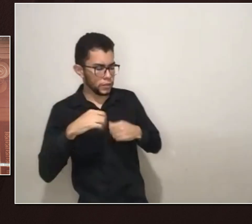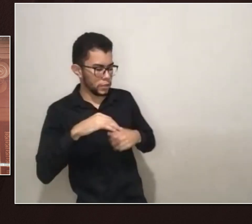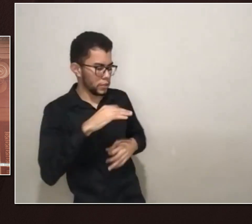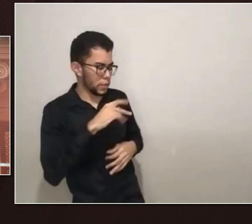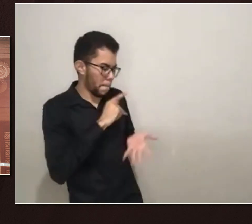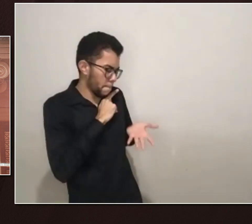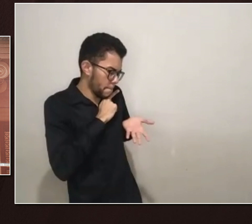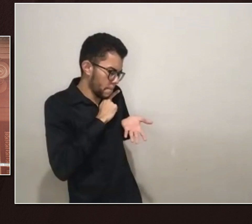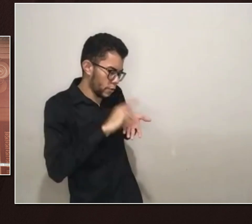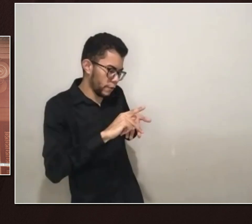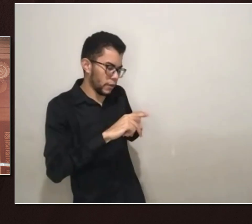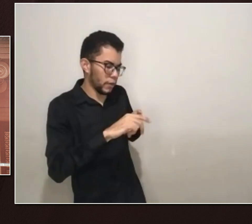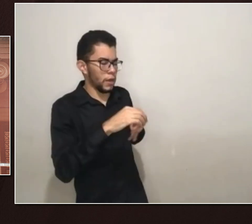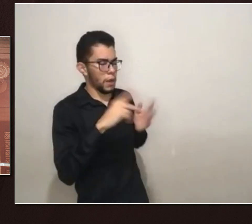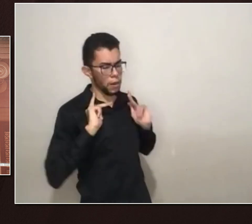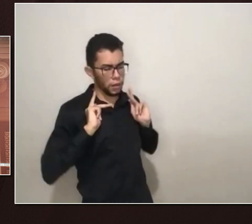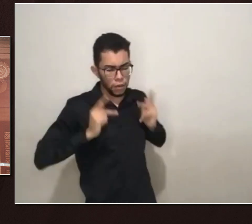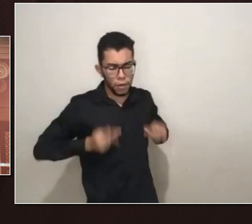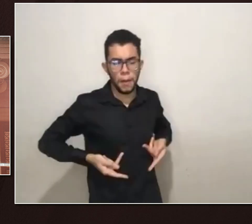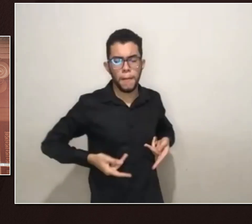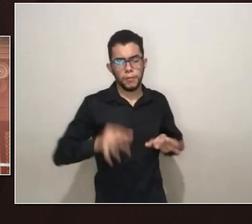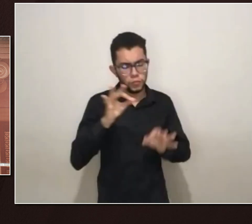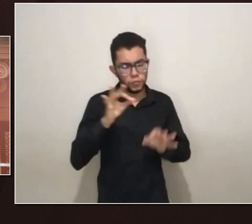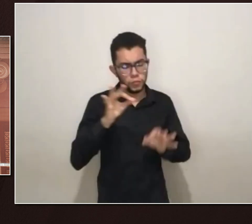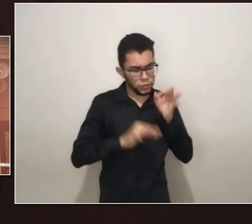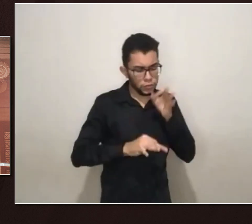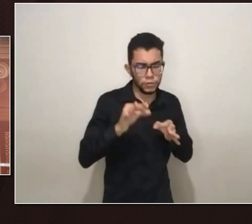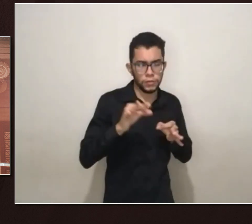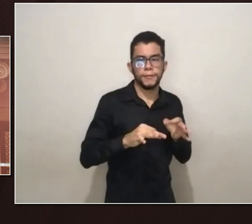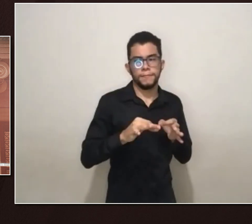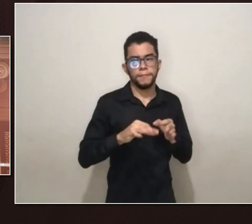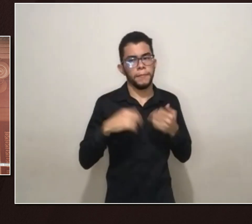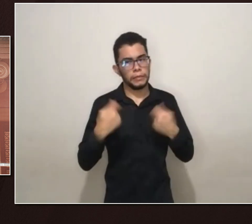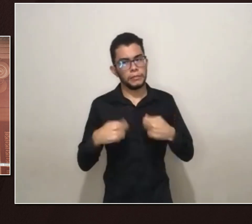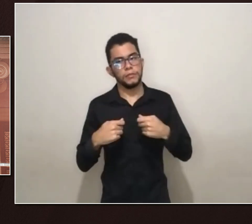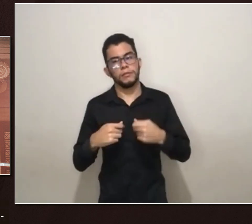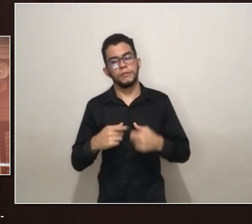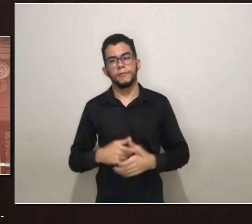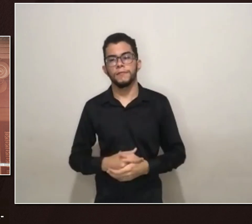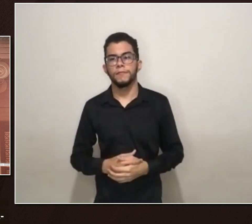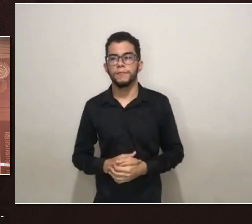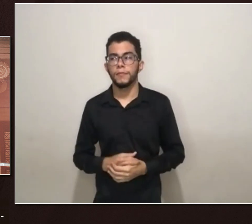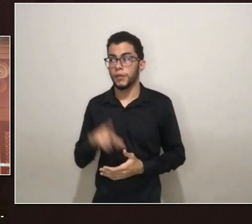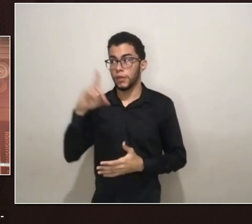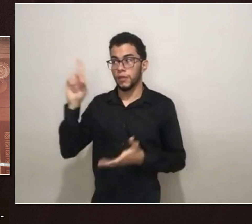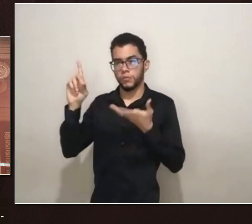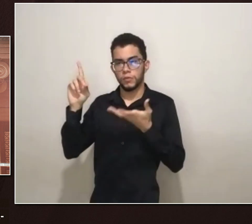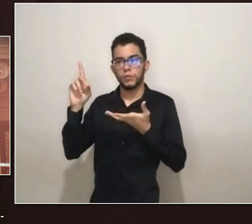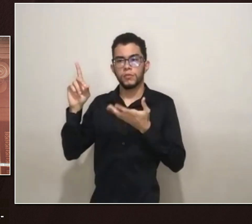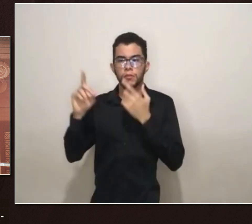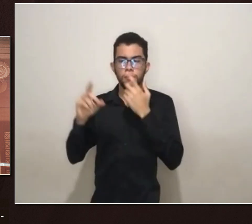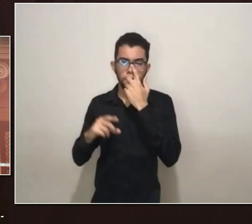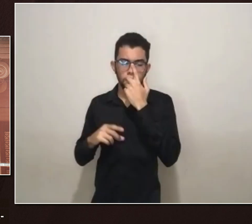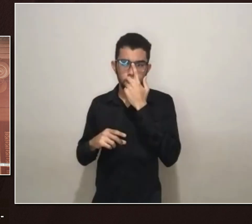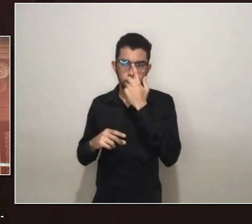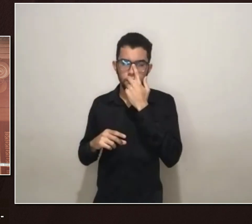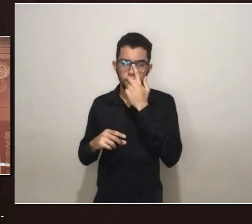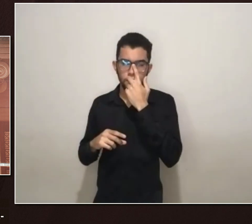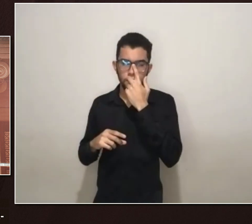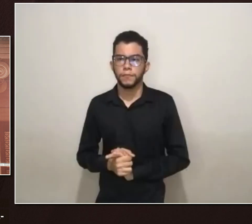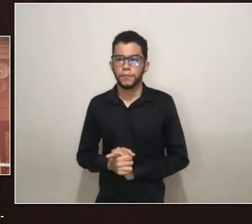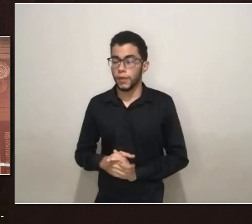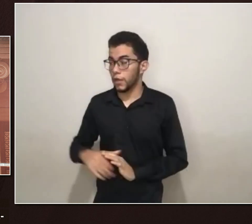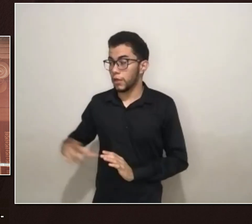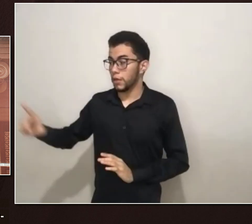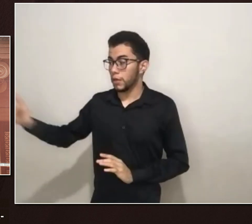e Deus quer julgar, Deus quer limpar, tá bom? Então, é importante isso. Tinha na mão, versículo 16, tinha na mão direita sete